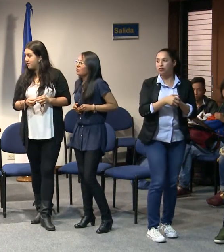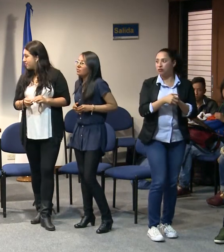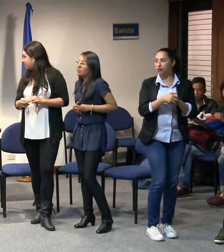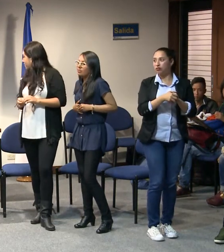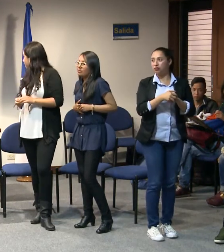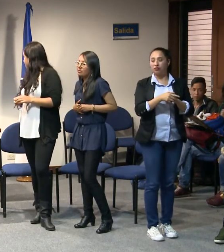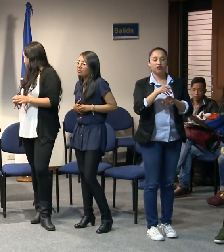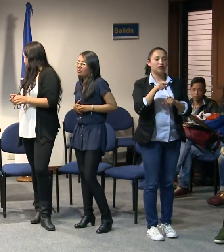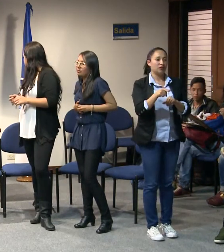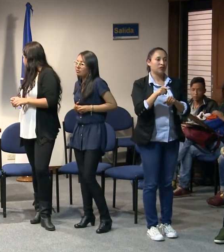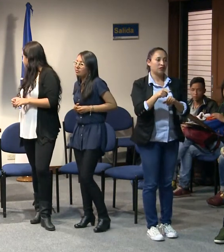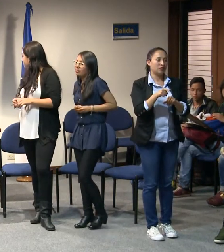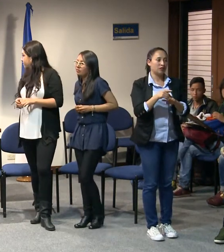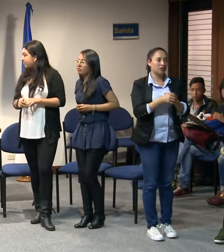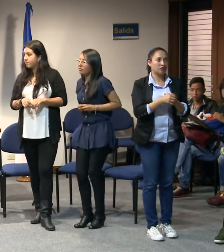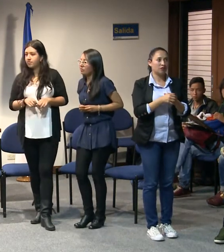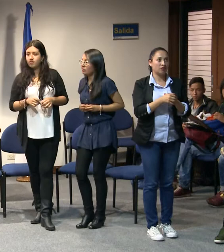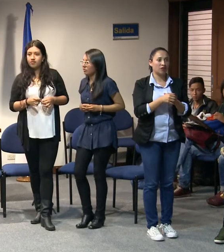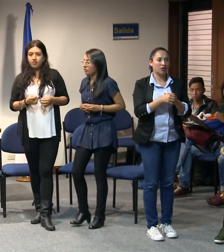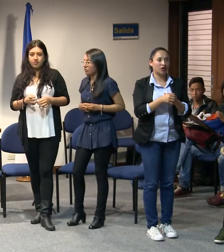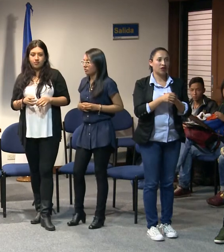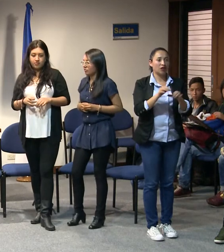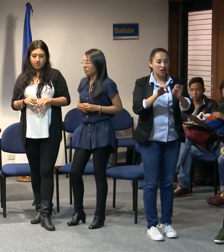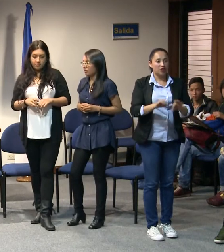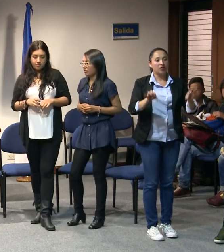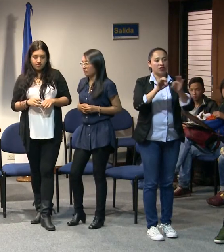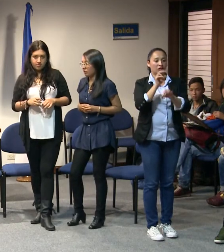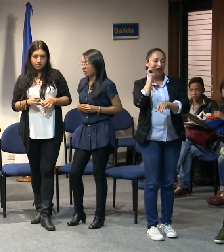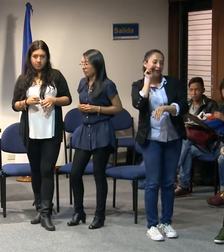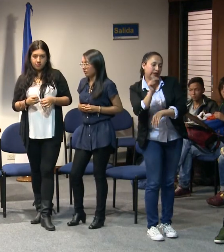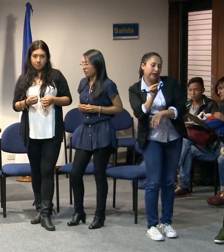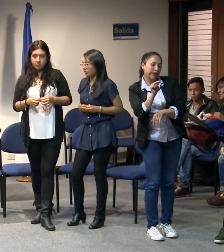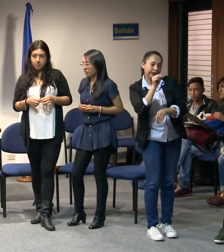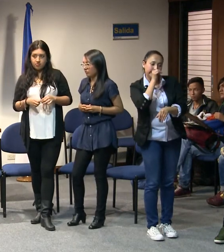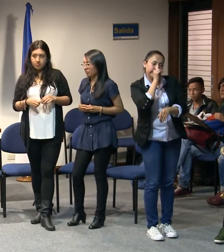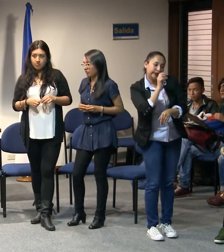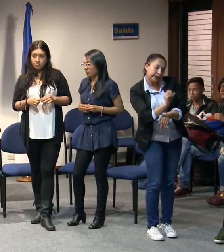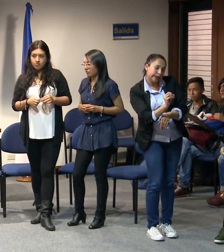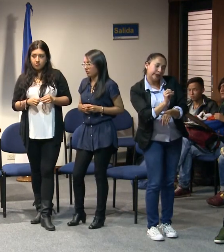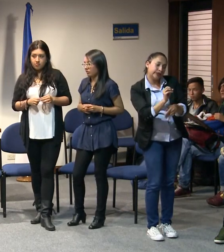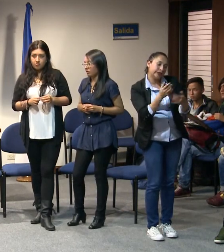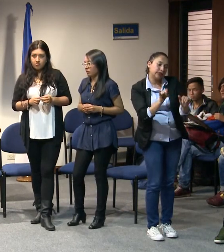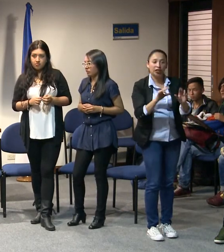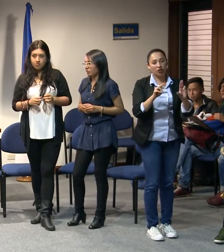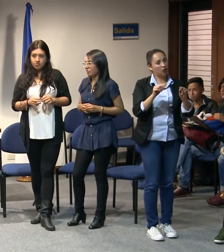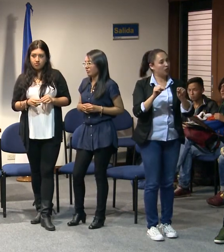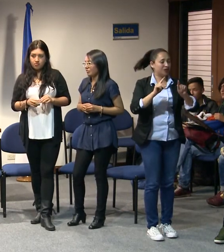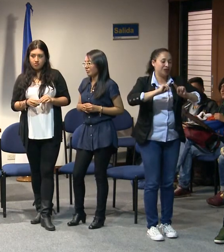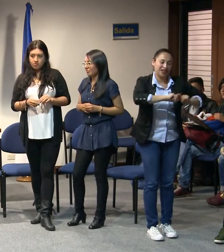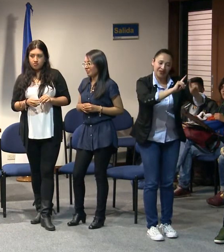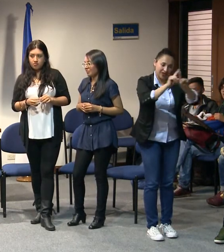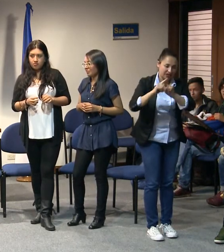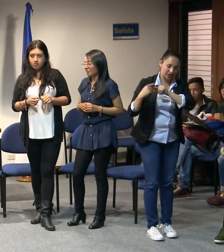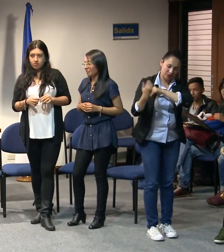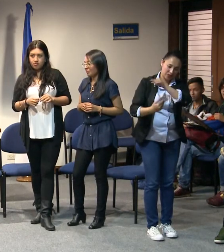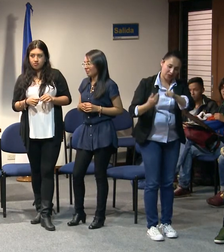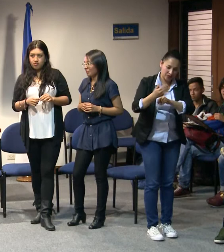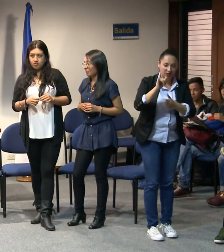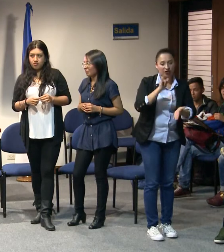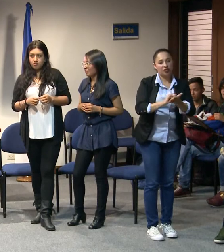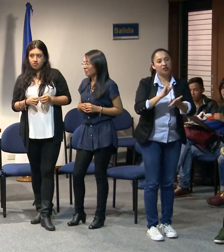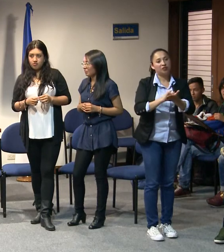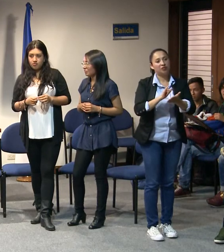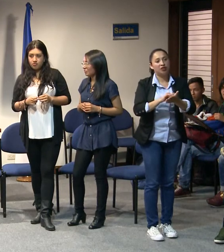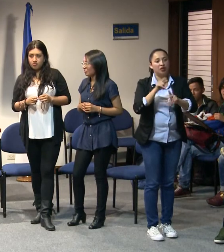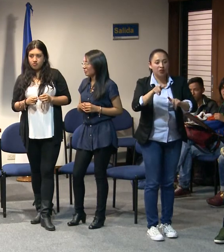en prácticamente como en ver que son niños, sino en otros procesos. Es por eso que hay que comenzar a verlo